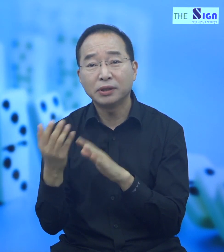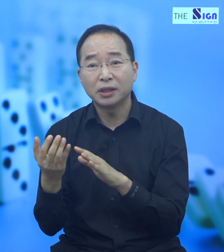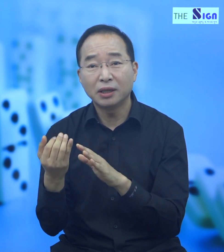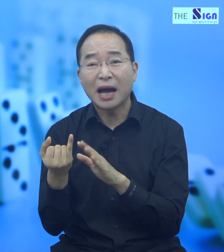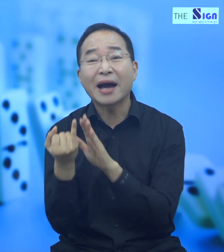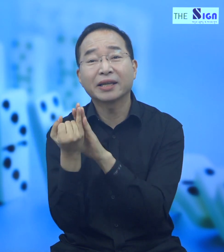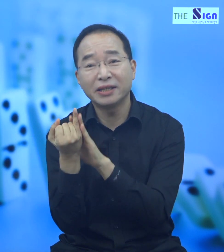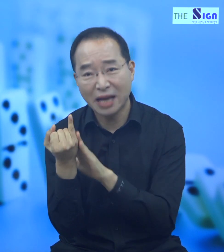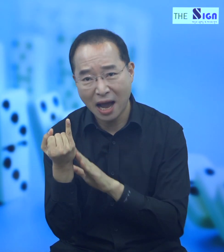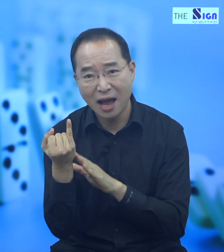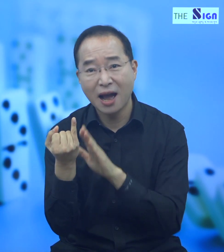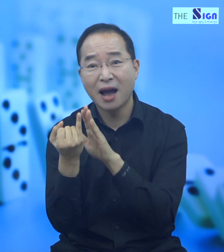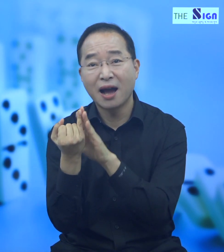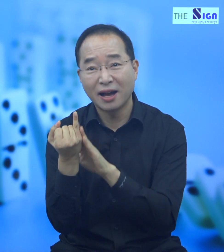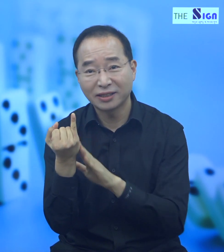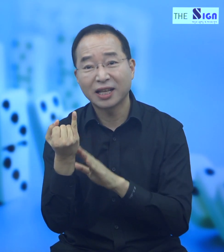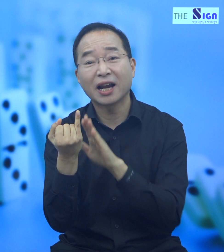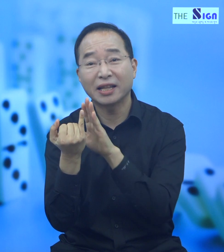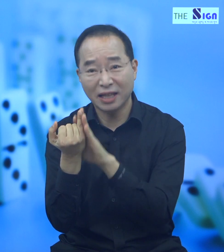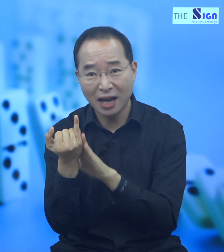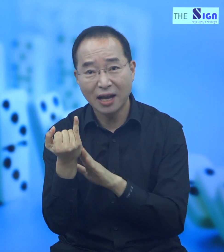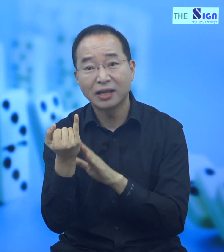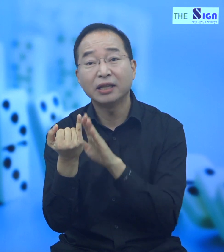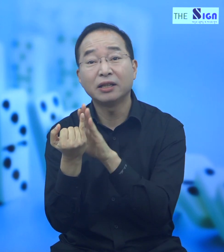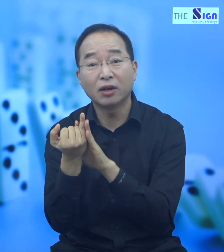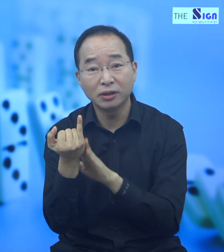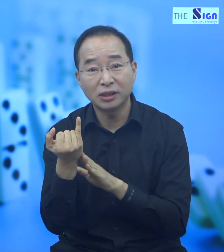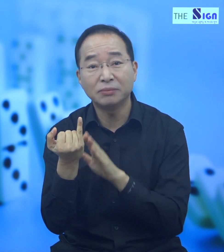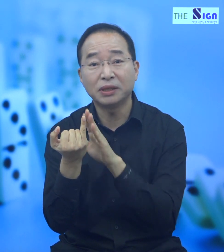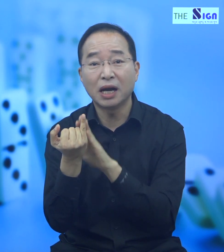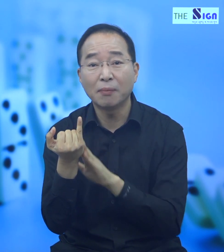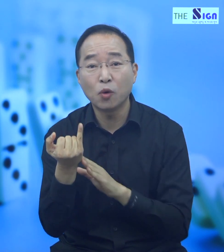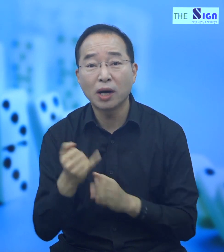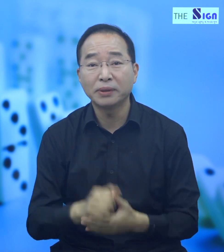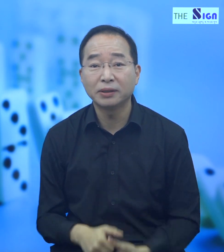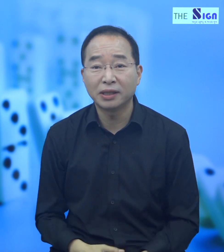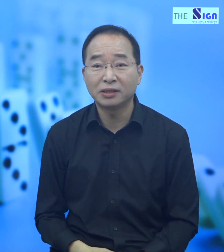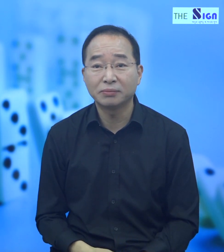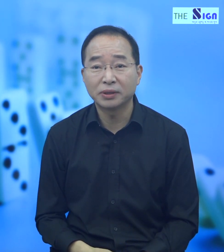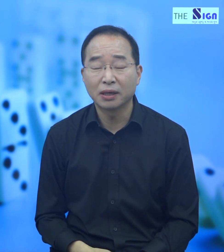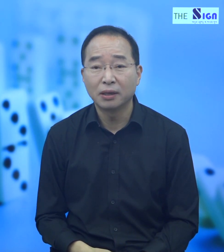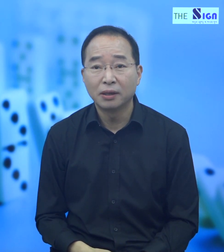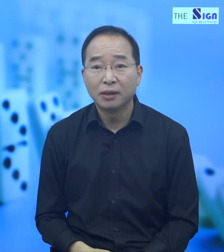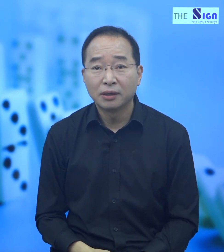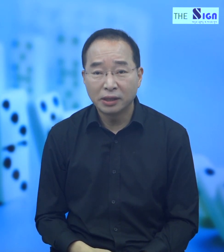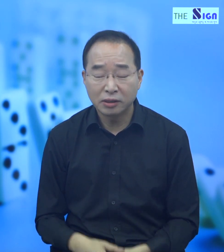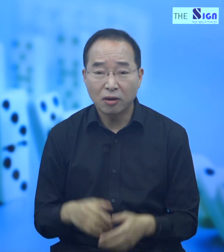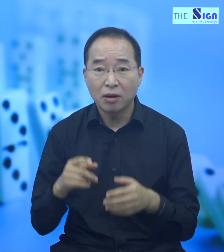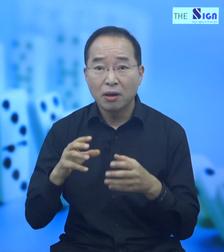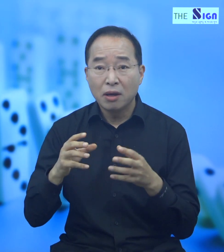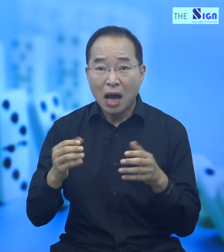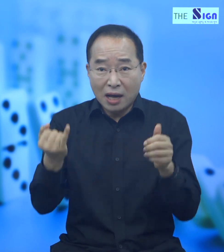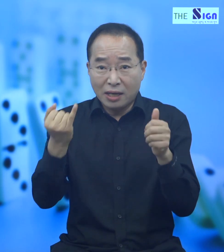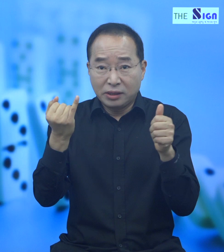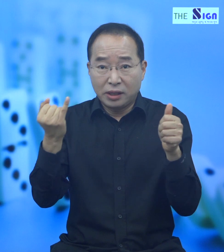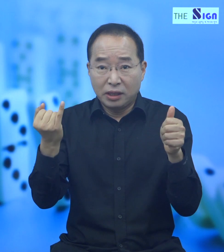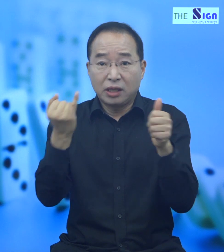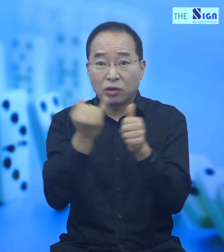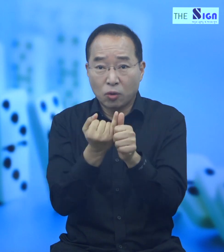부인을 아낀다, 사랑한다 이런 의미가 포함이 되어 있습니다. 그래서 아까 이제 이게